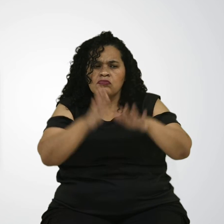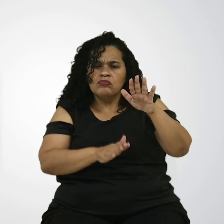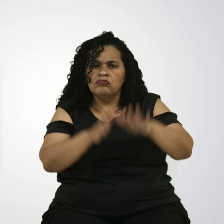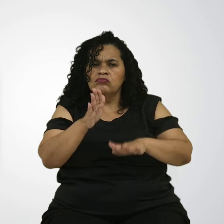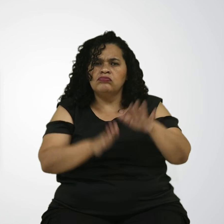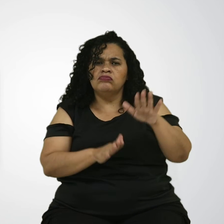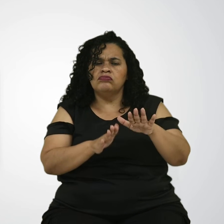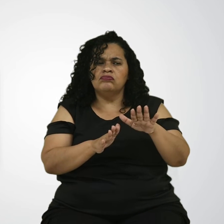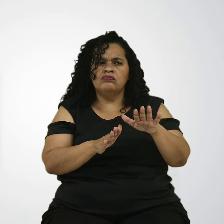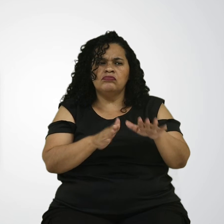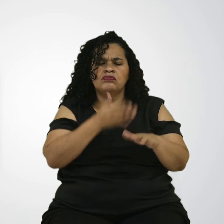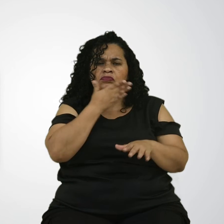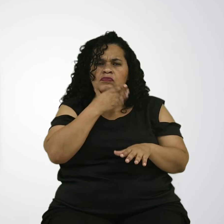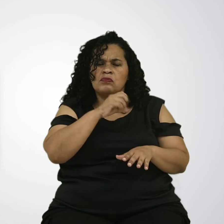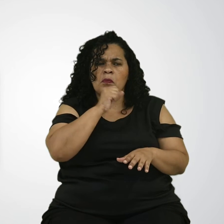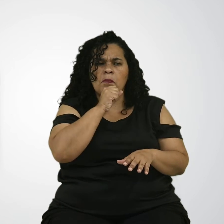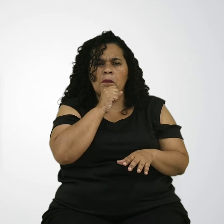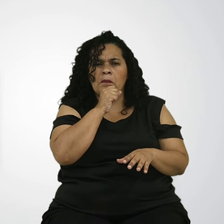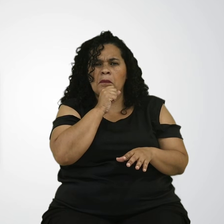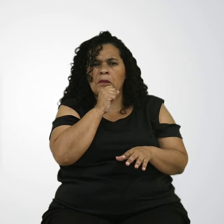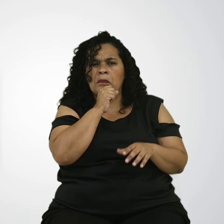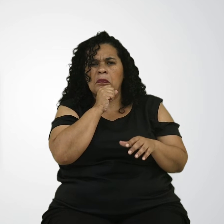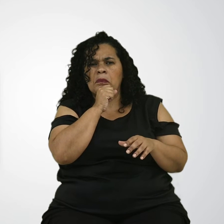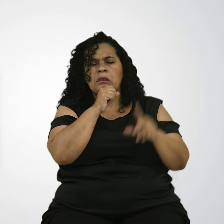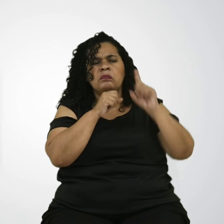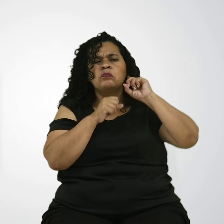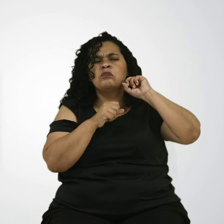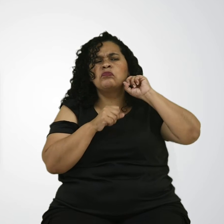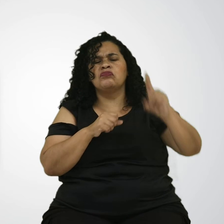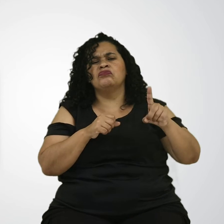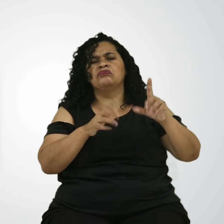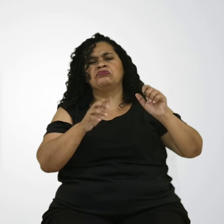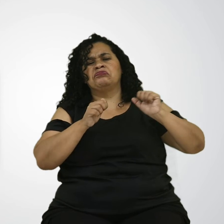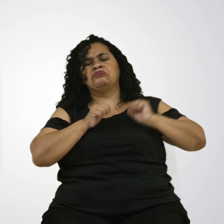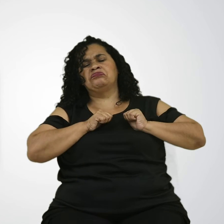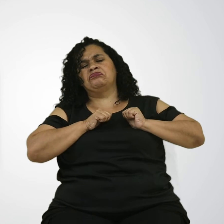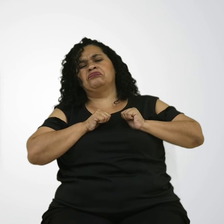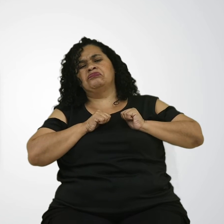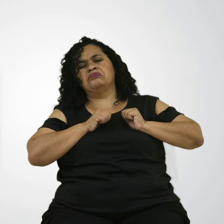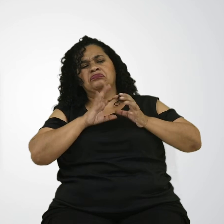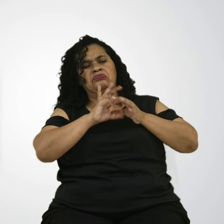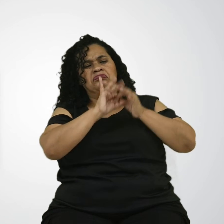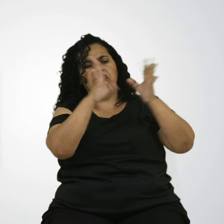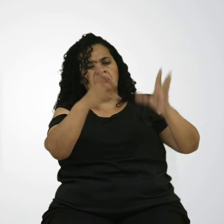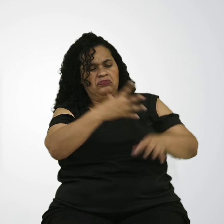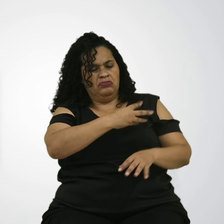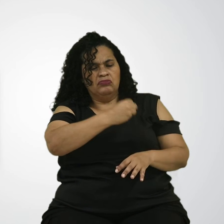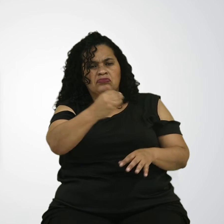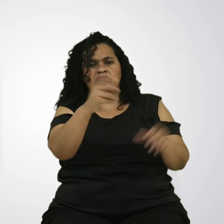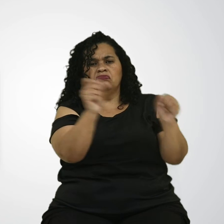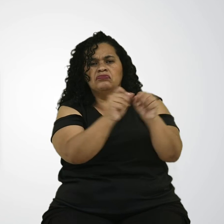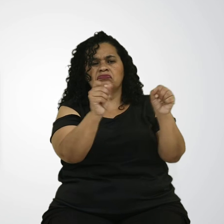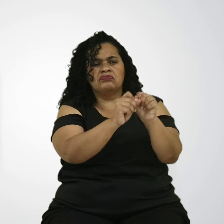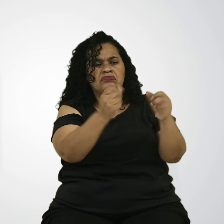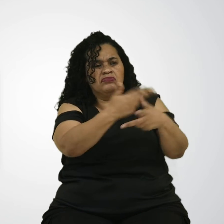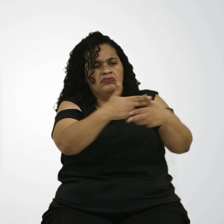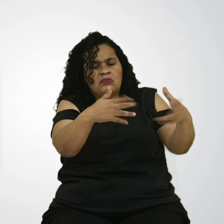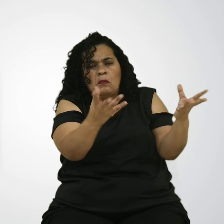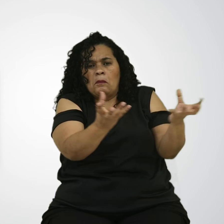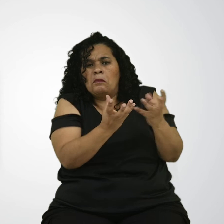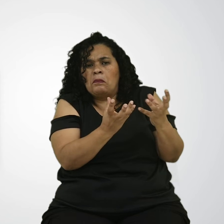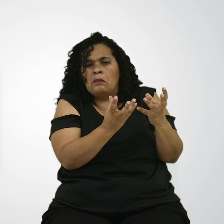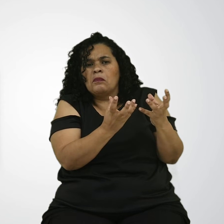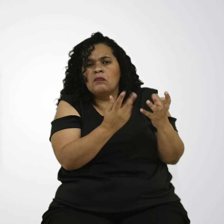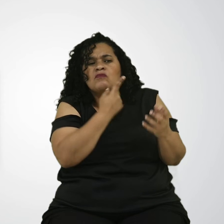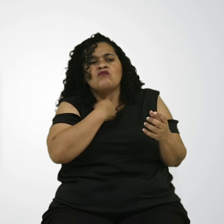aos pais, por outro lado, essa obediência ela só pode ser possível porque em algum momento esses pais abriram mão da sua autoridade